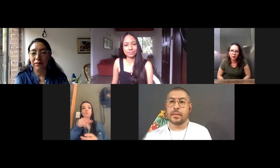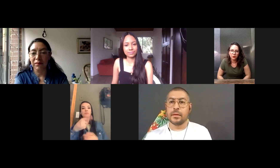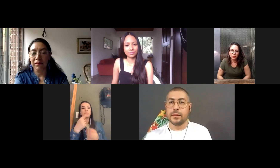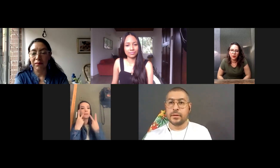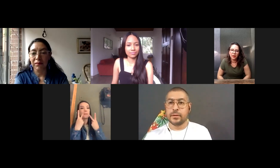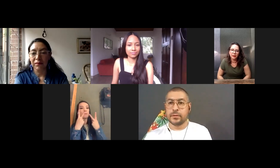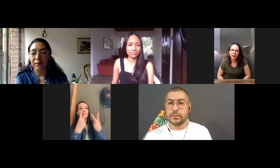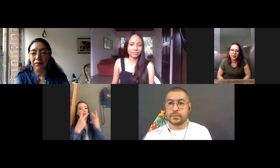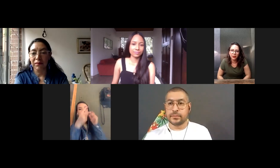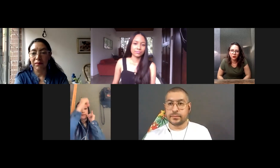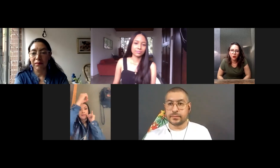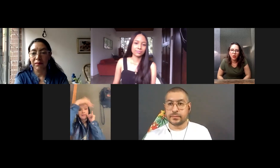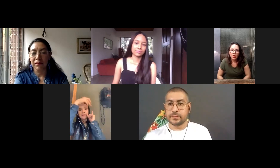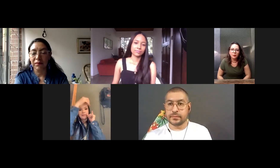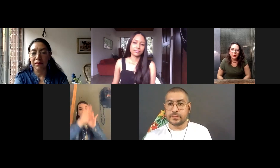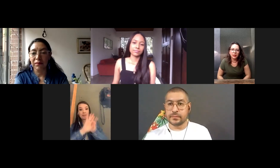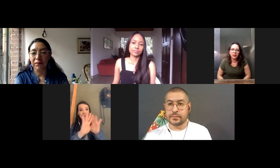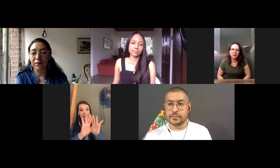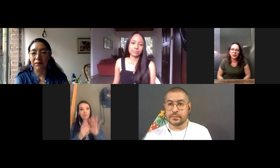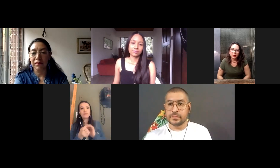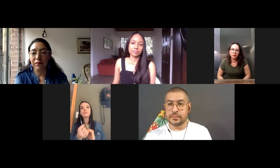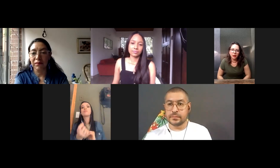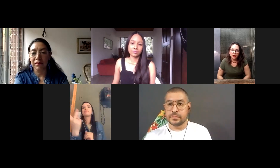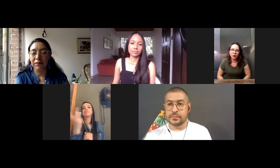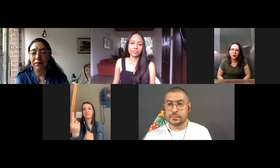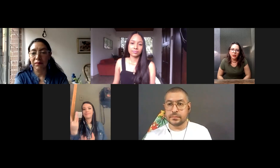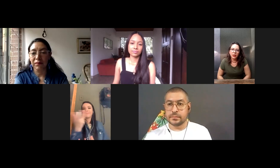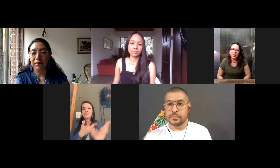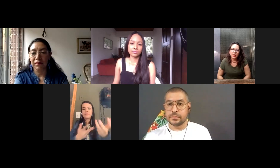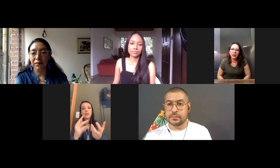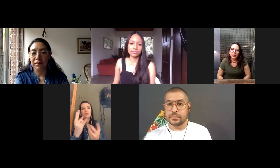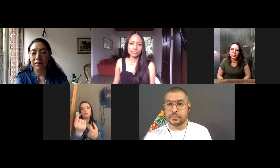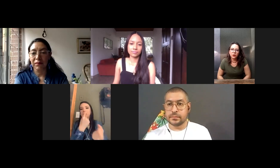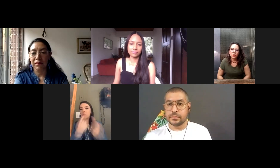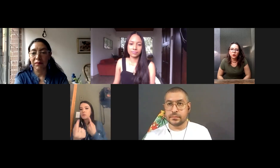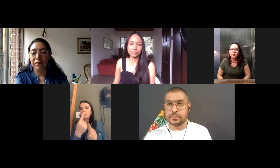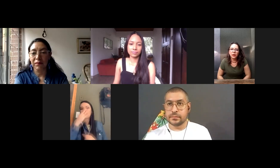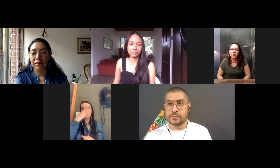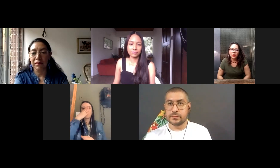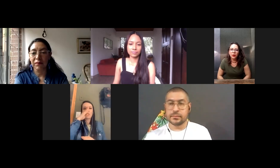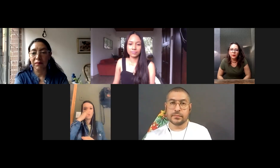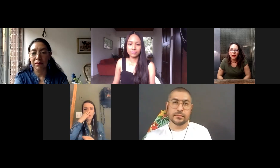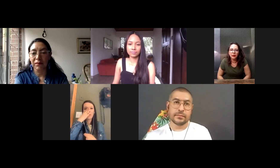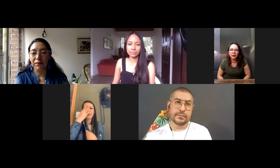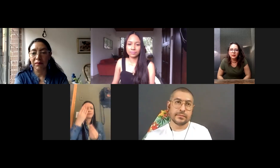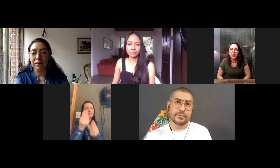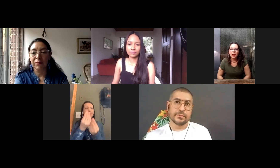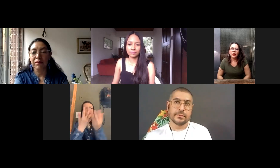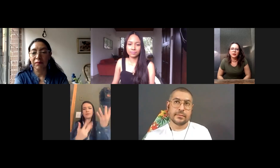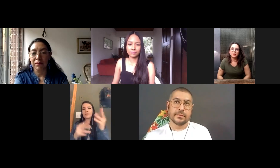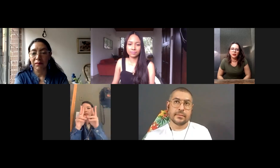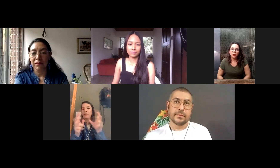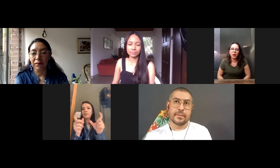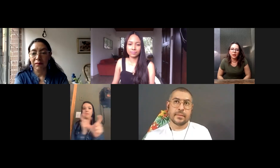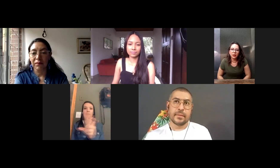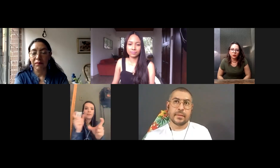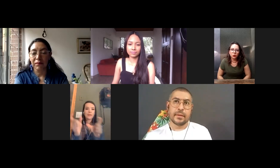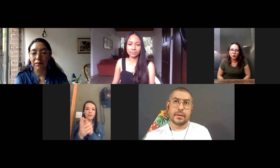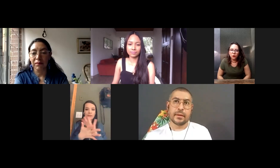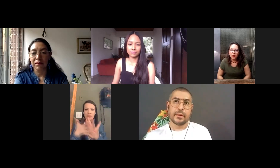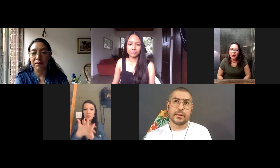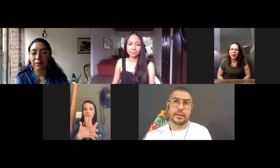Entonces vamos a hablar de ello para quienes quieran verlo en el canal de YouTube, y luego el viernes, si tienen